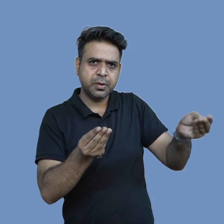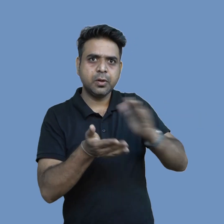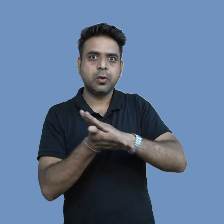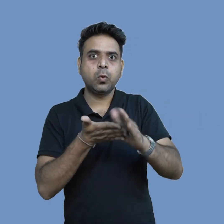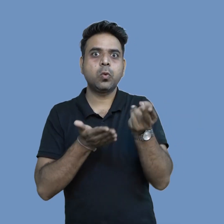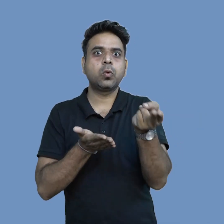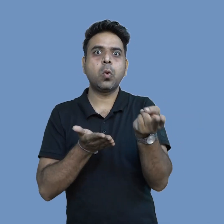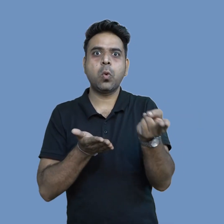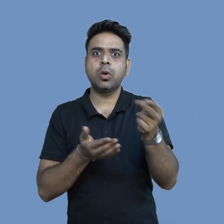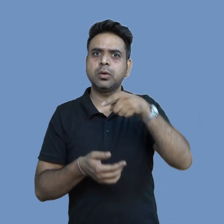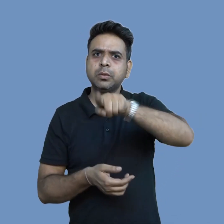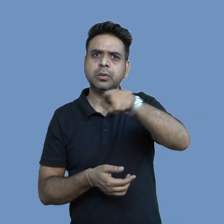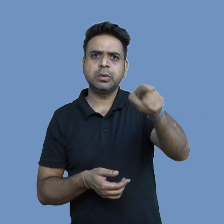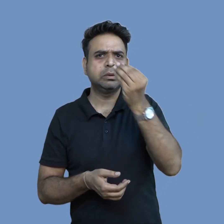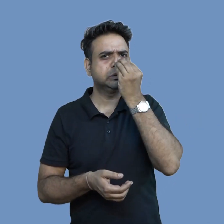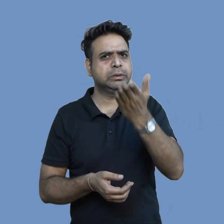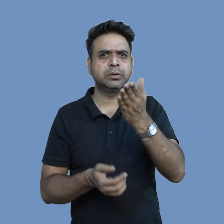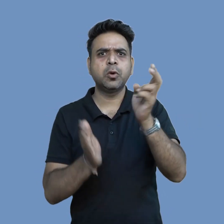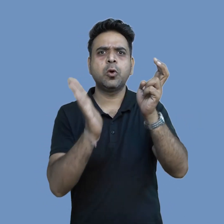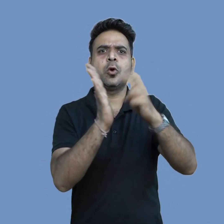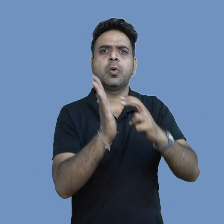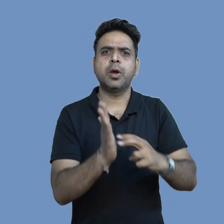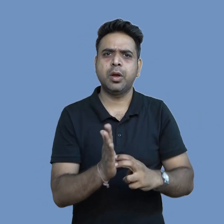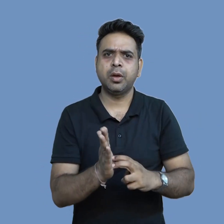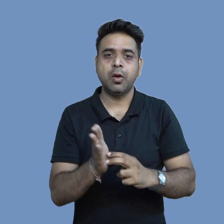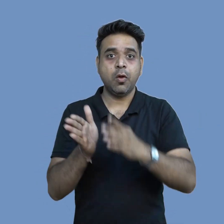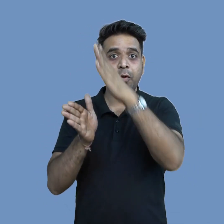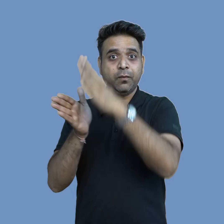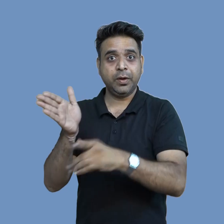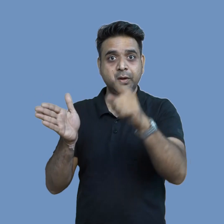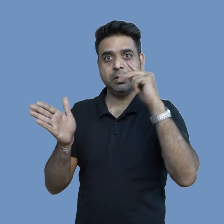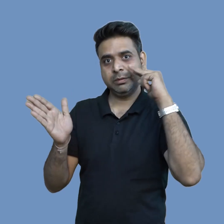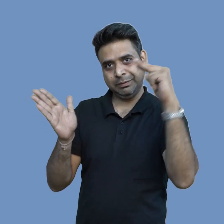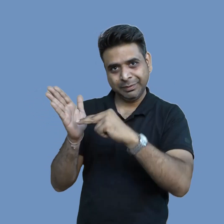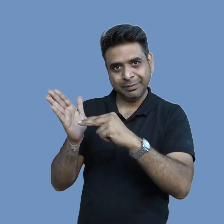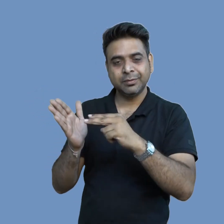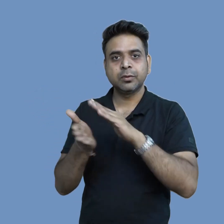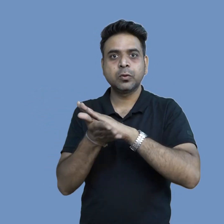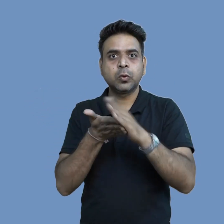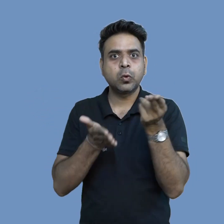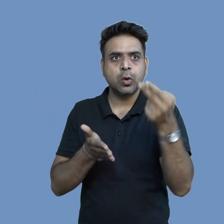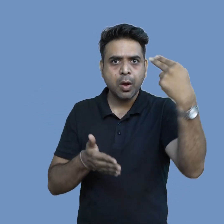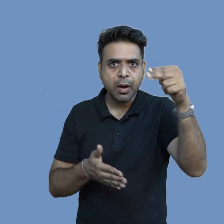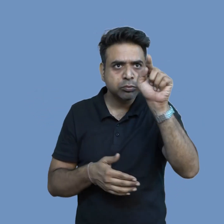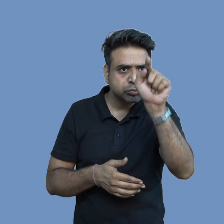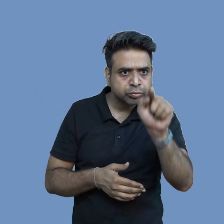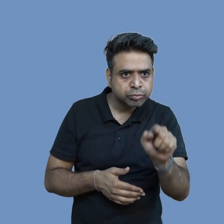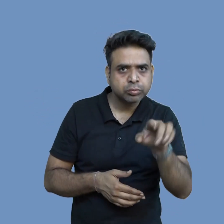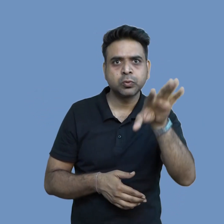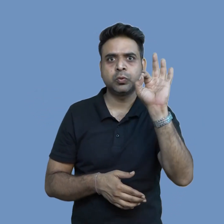सम्मेलन के कार्यक्रम स्थल के पास बहुत सारी होटल्स हैं जहां पर आप बुकिंग कर सकते हैं। उसकी जानकारी भी आपको ब्रोशर में दिखेगी, जिसमें होटल के नाम व